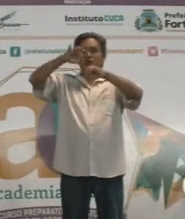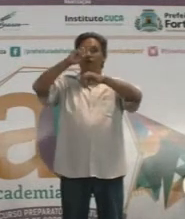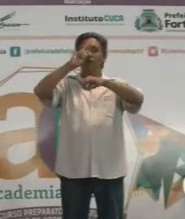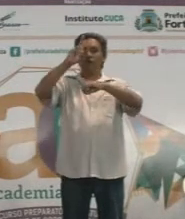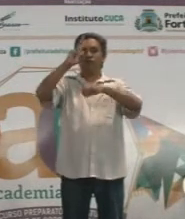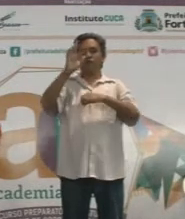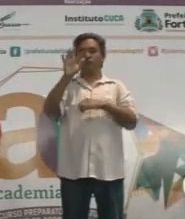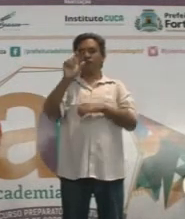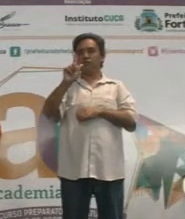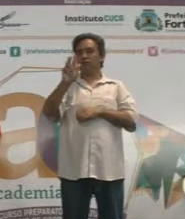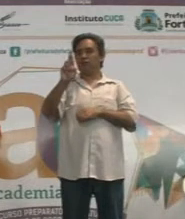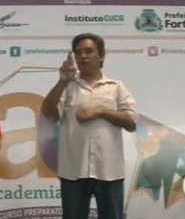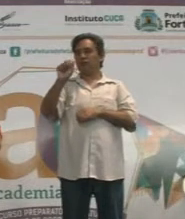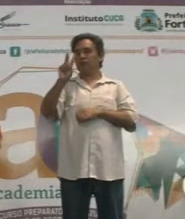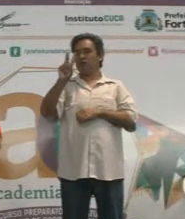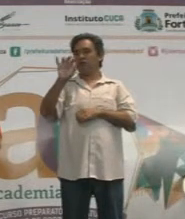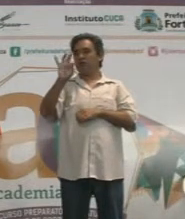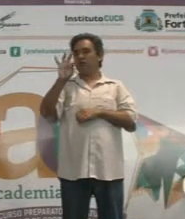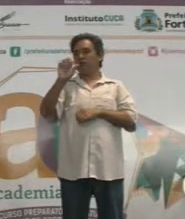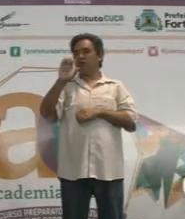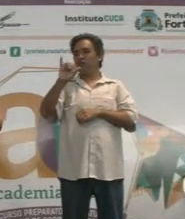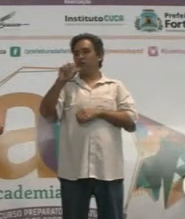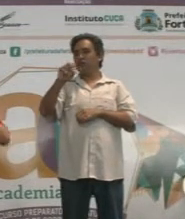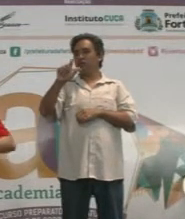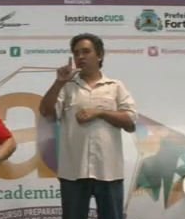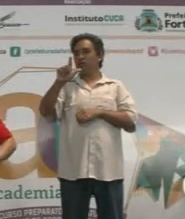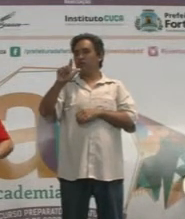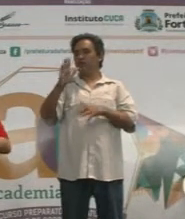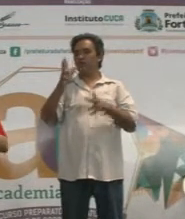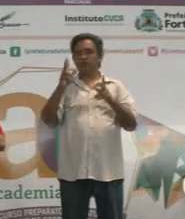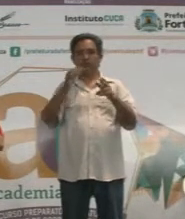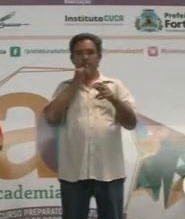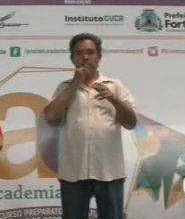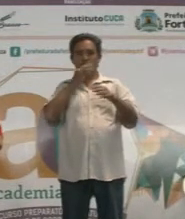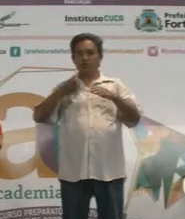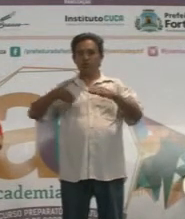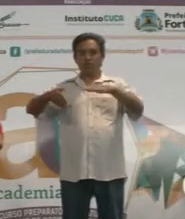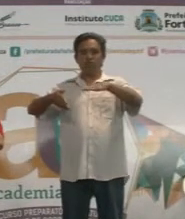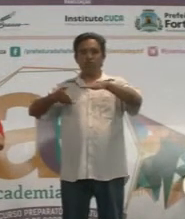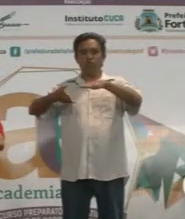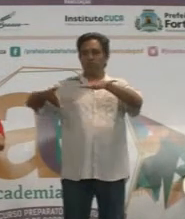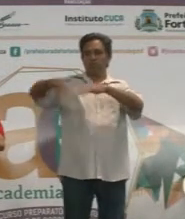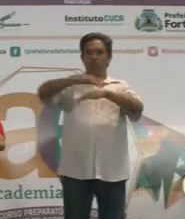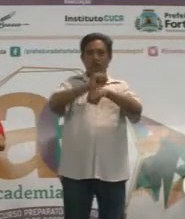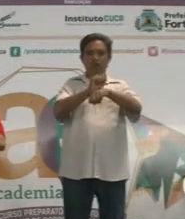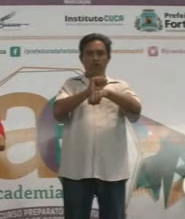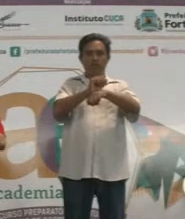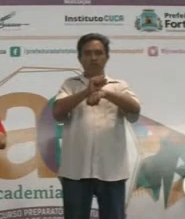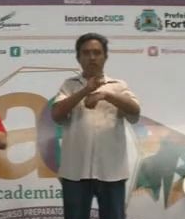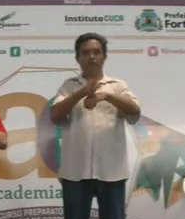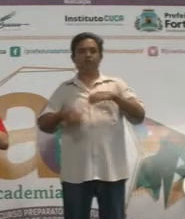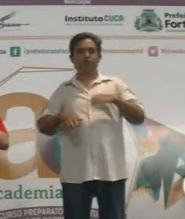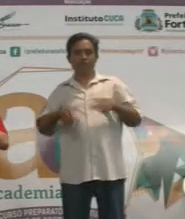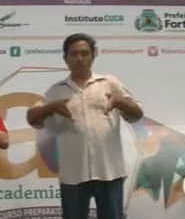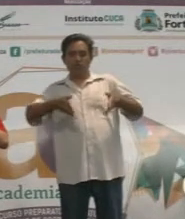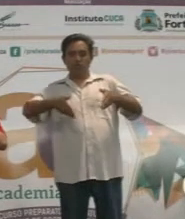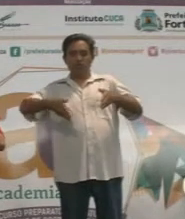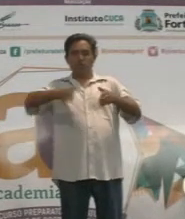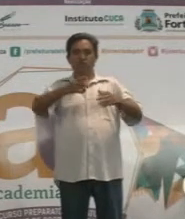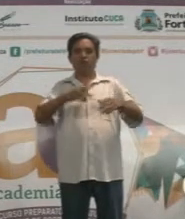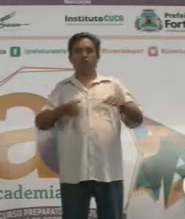força gravitacional. A mesma ideia de uma curva. Você vai fazer uma curva no seu carro, você não sente o